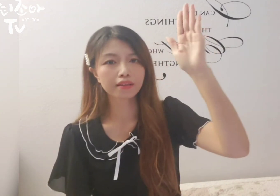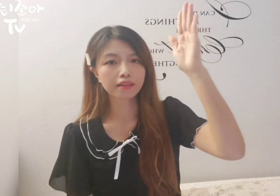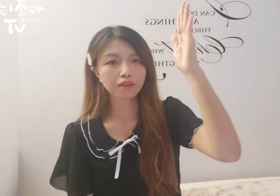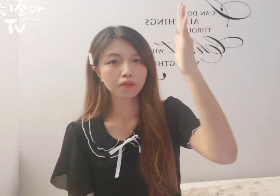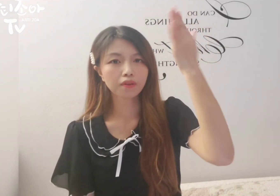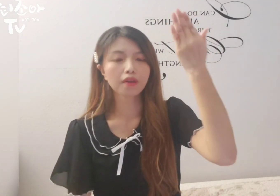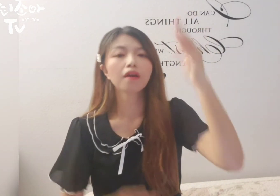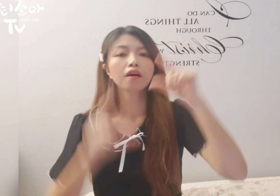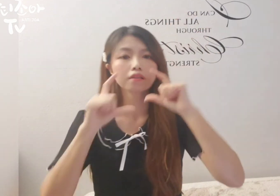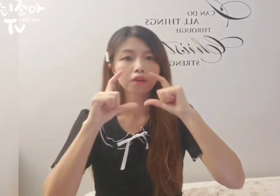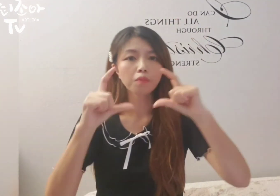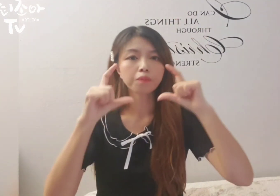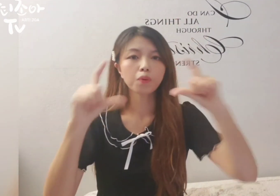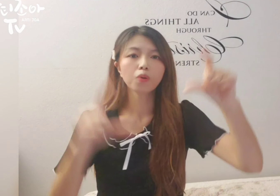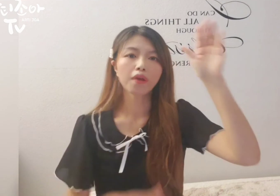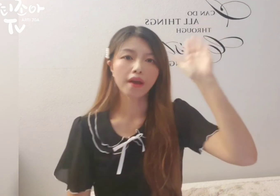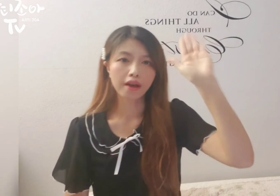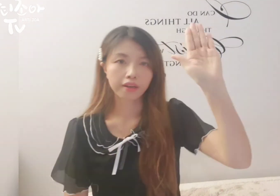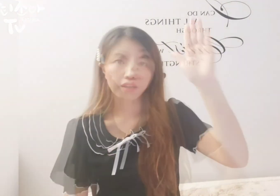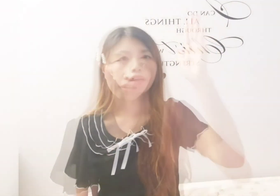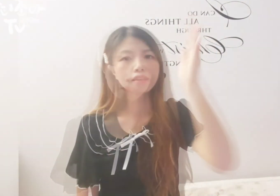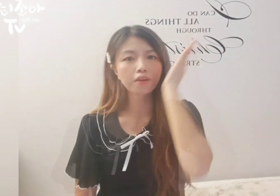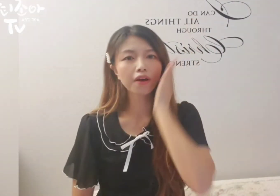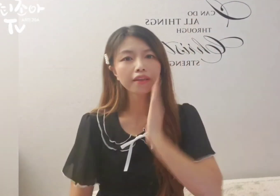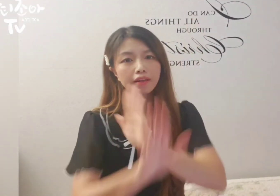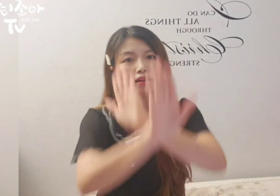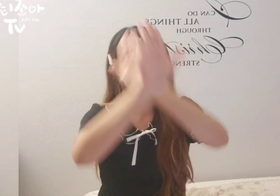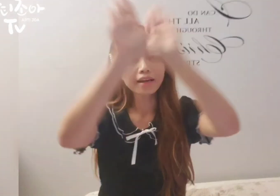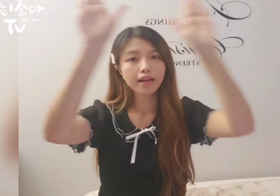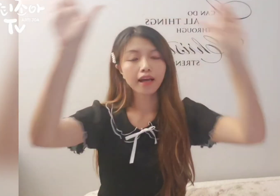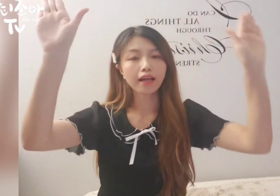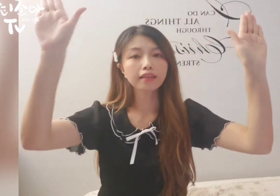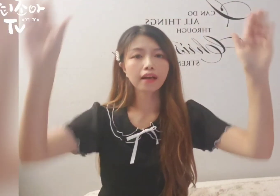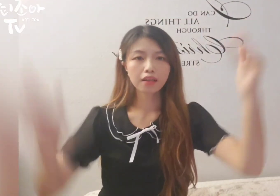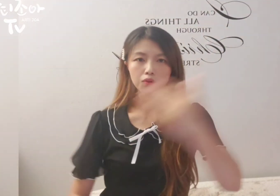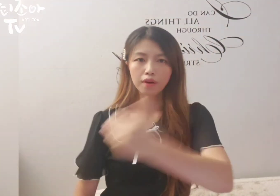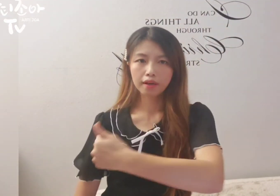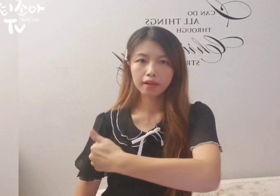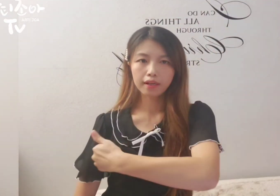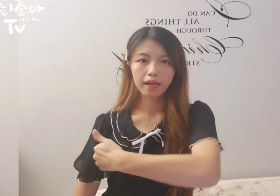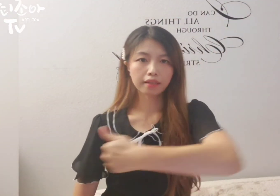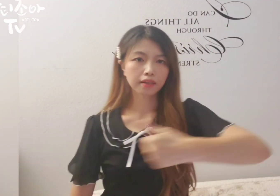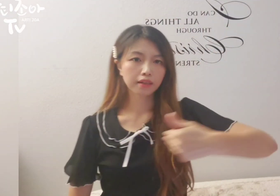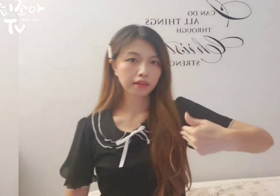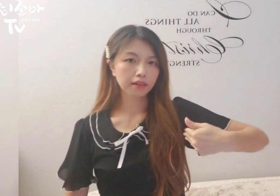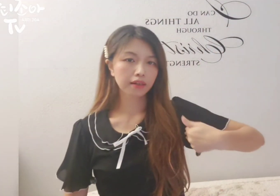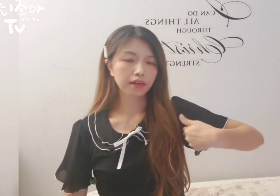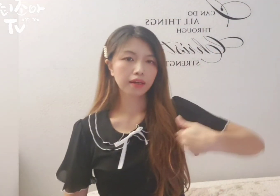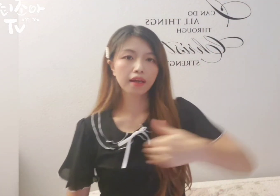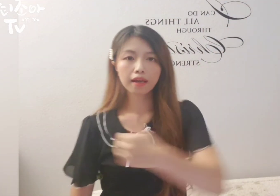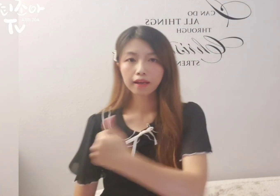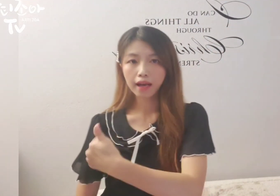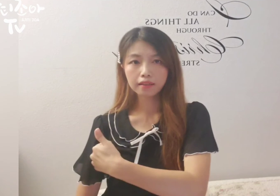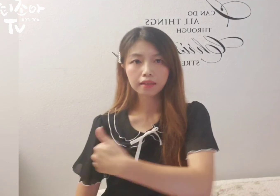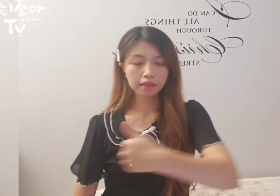까지 선포 되야 하리 하늘 가득하다 수화 가득 가득